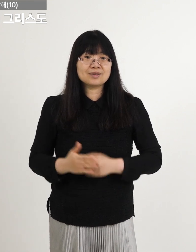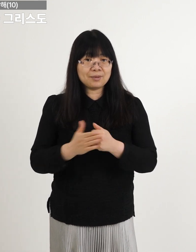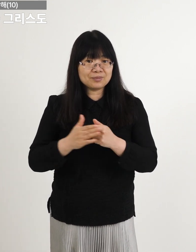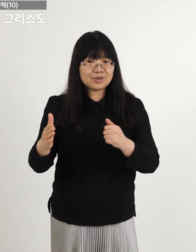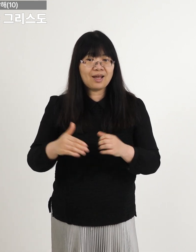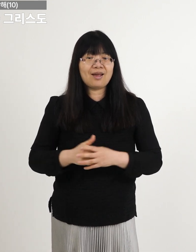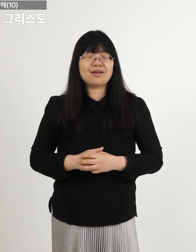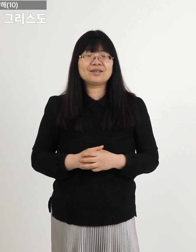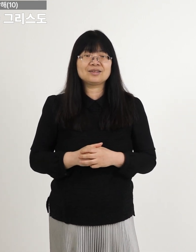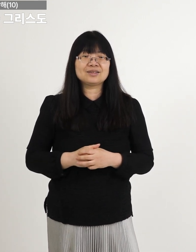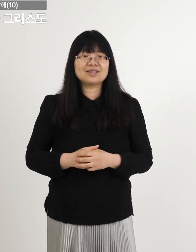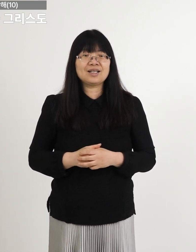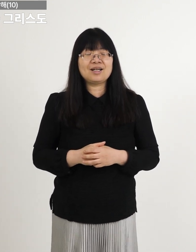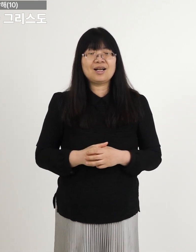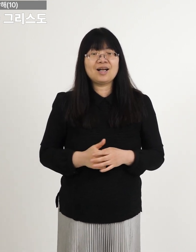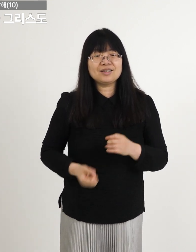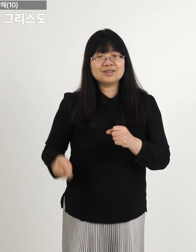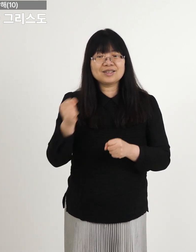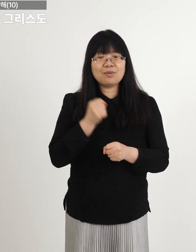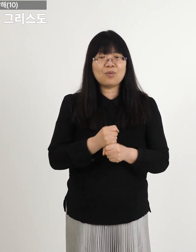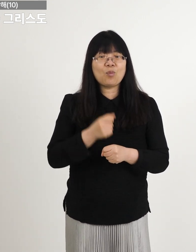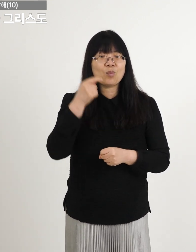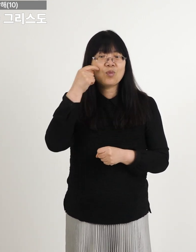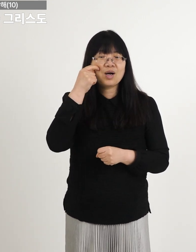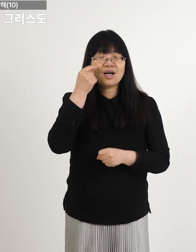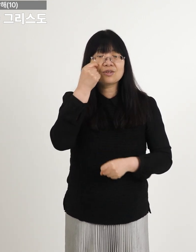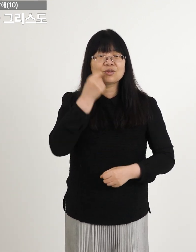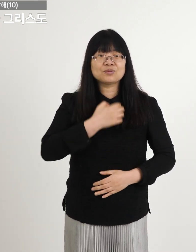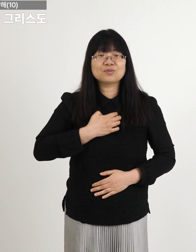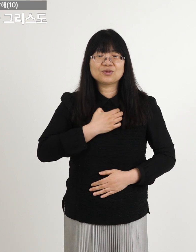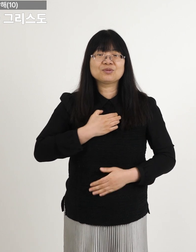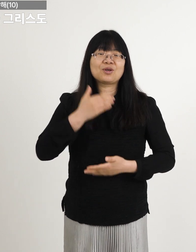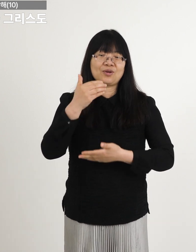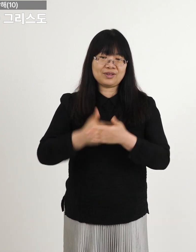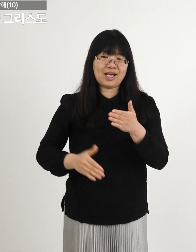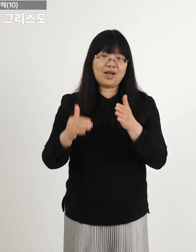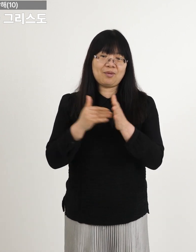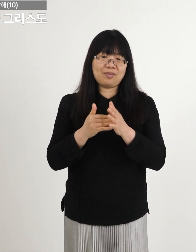부분이 되돌려지지 않는 슬픔으로 남아요.